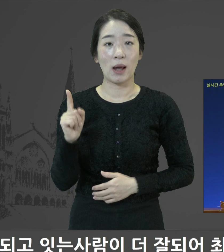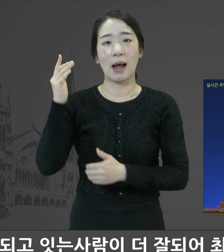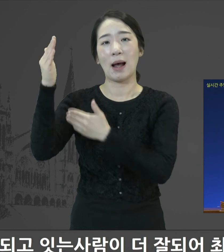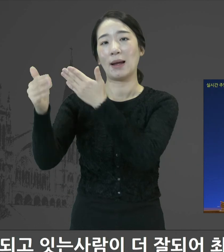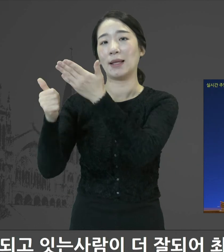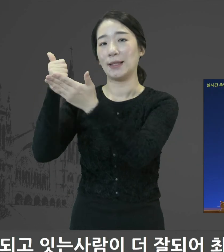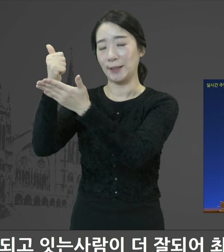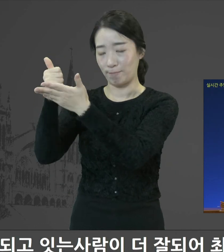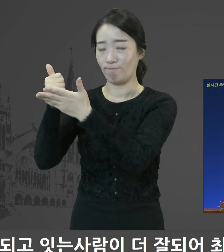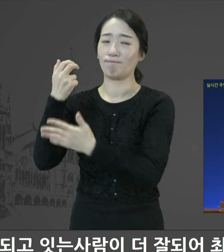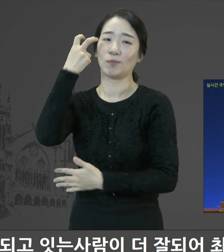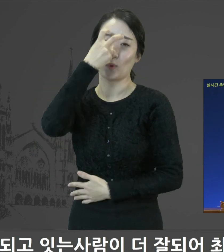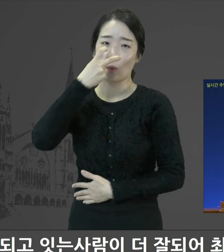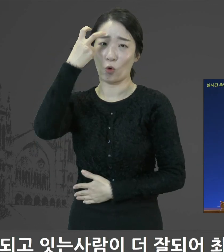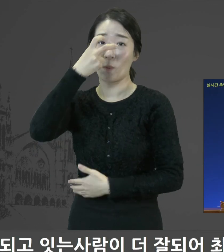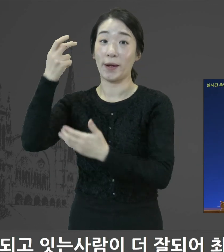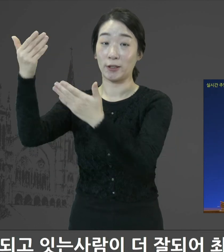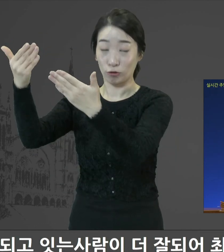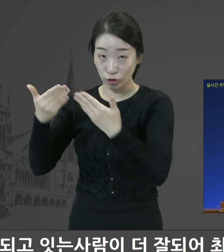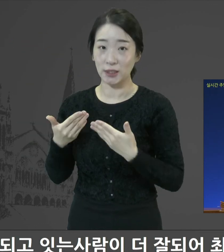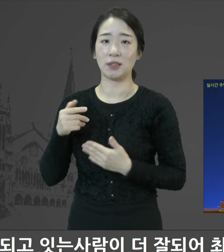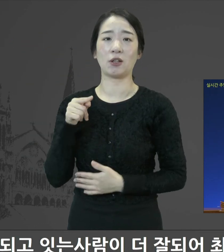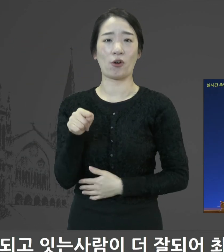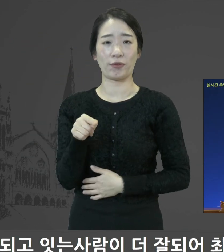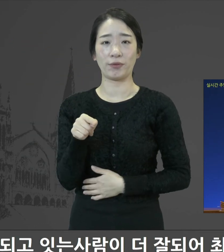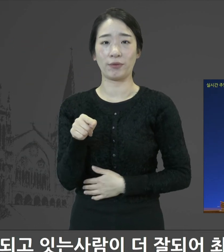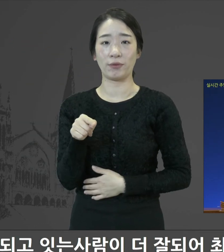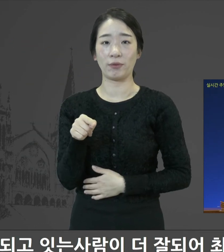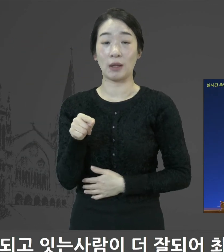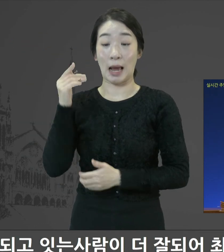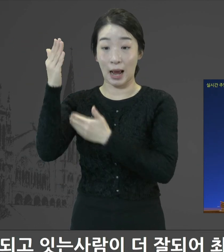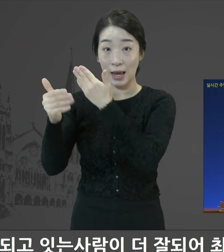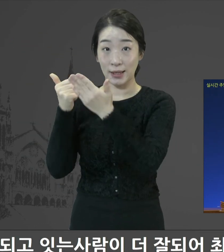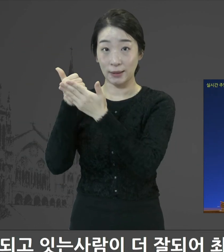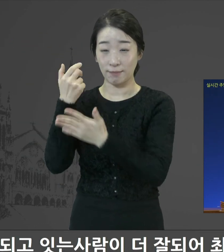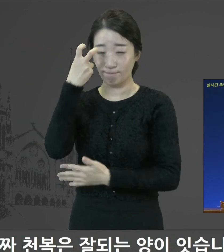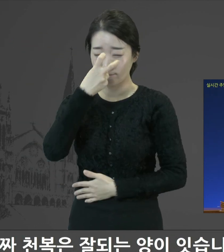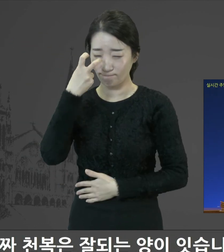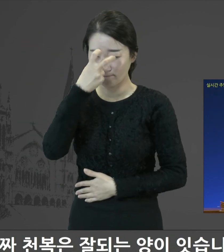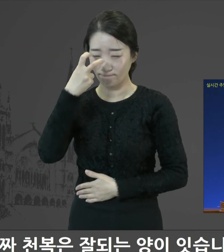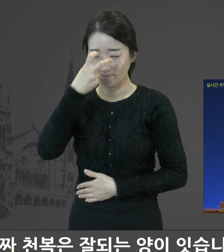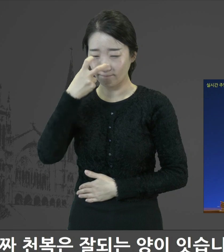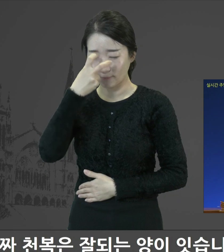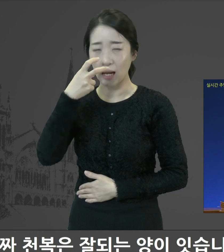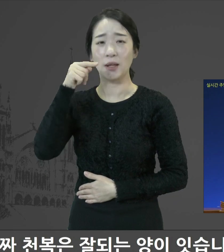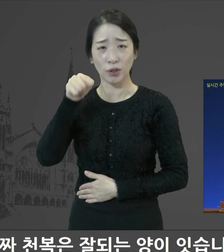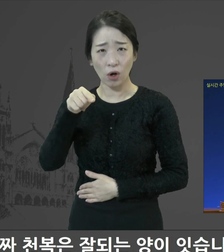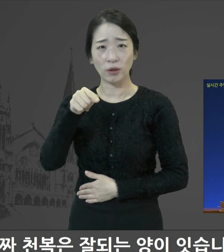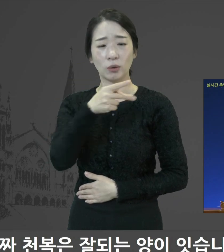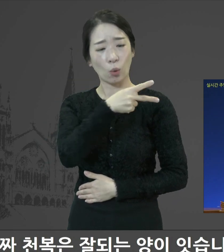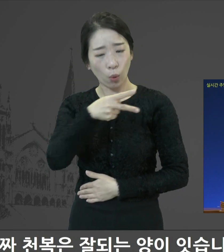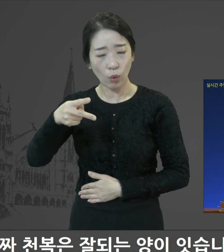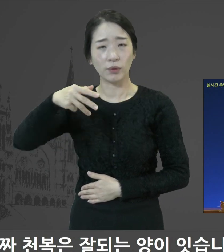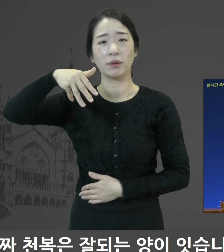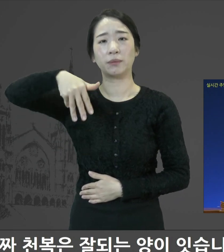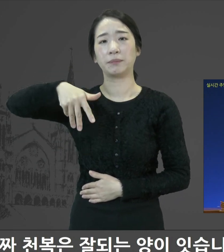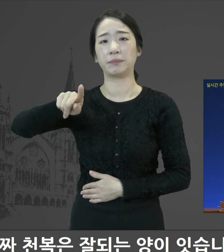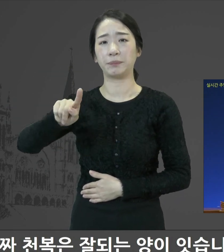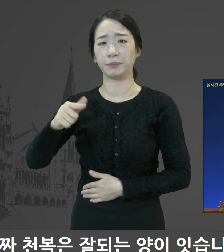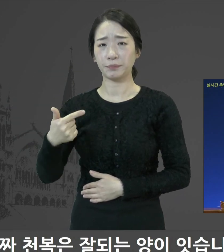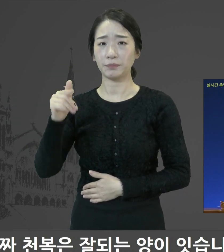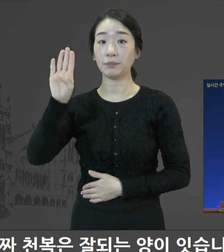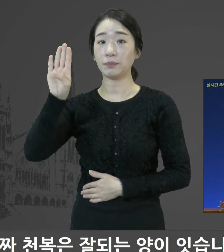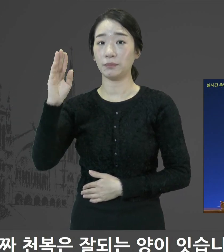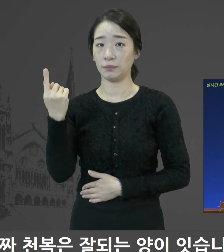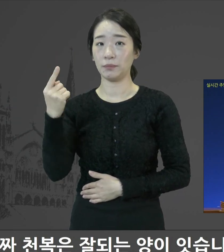하나님이 돌보시는 겁니다. 하나님이 돌보시는 거예요. 이 돌보신다는 말은